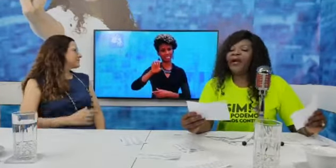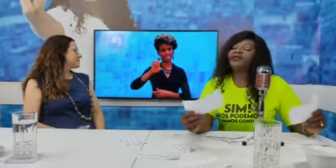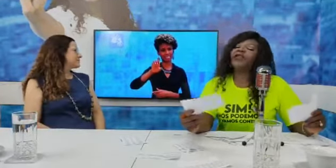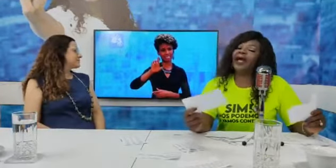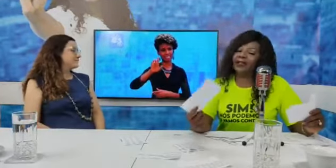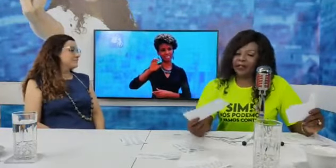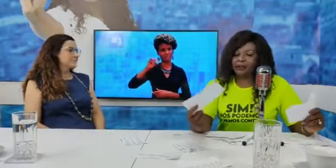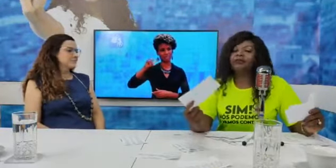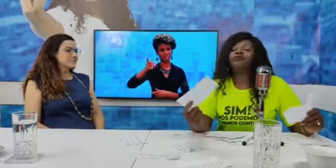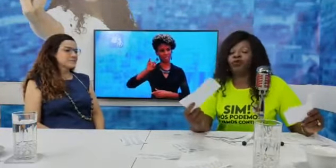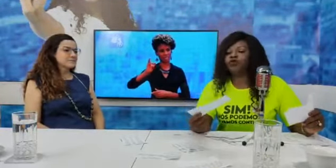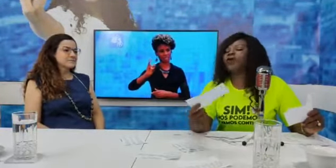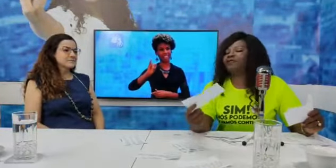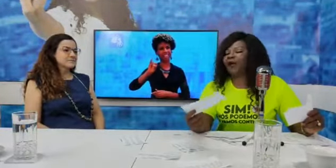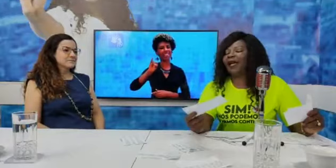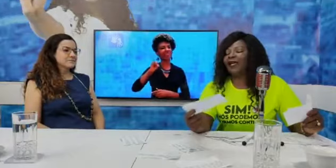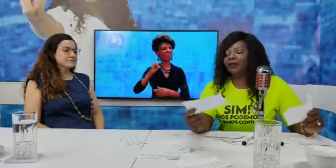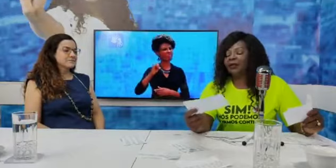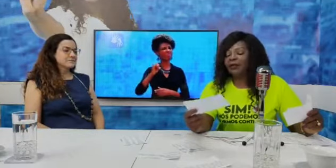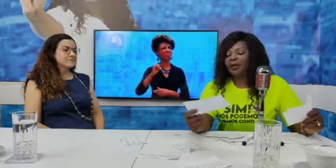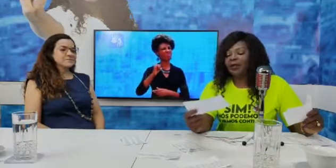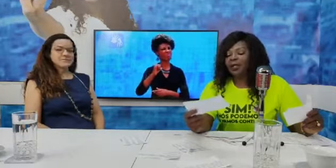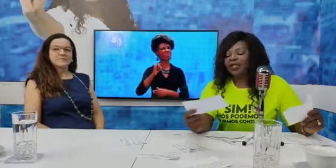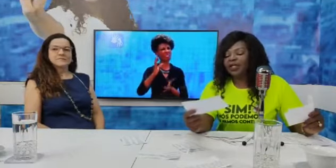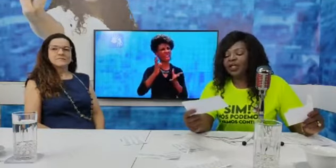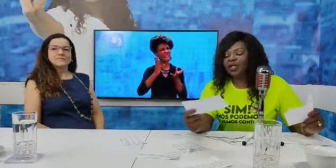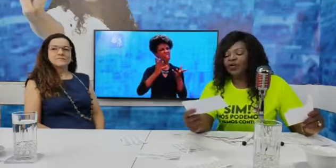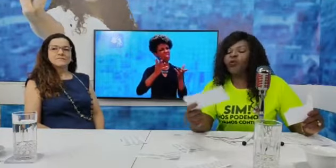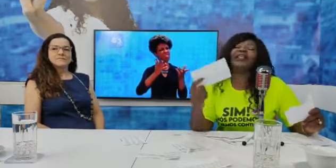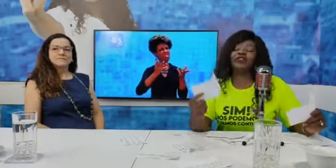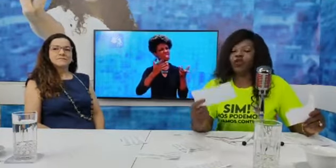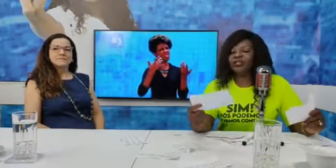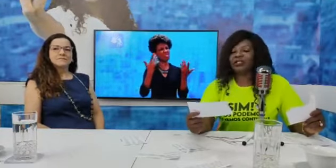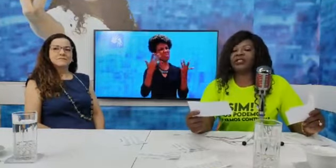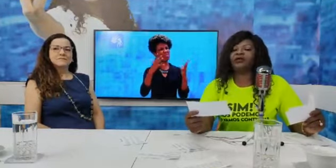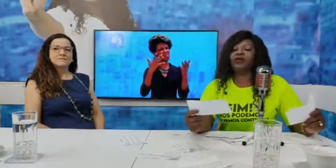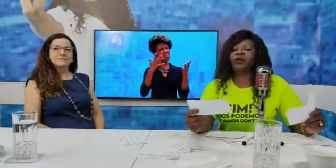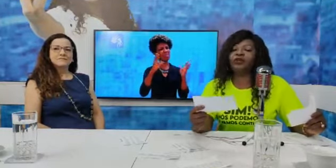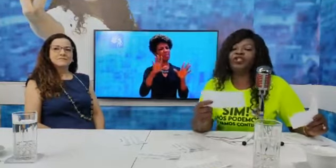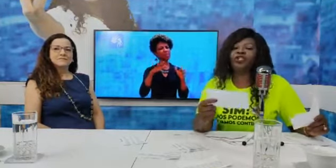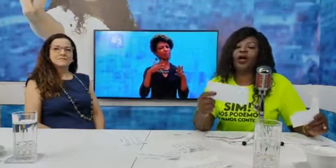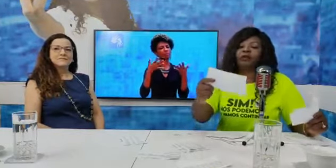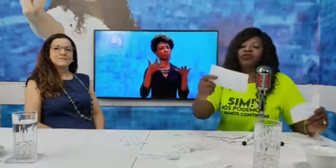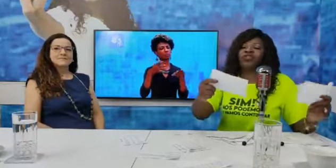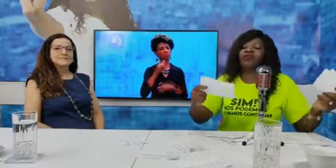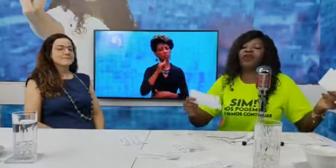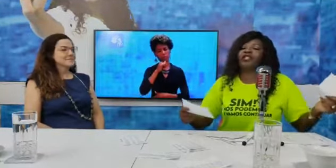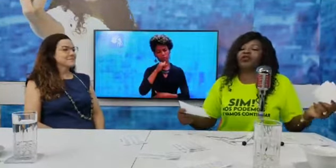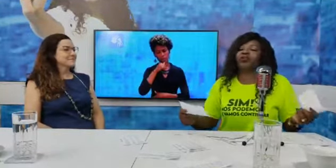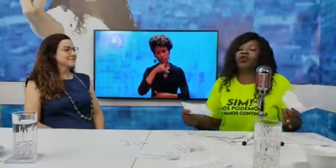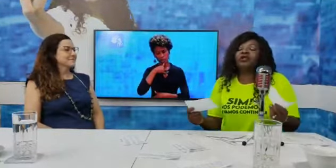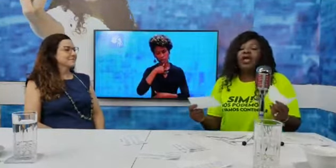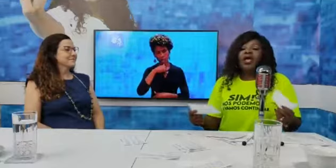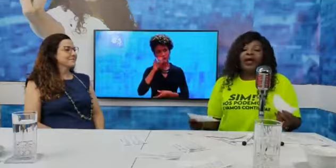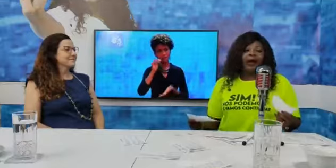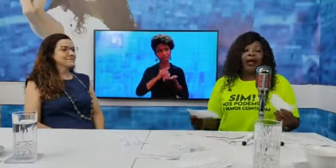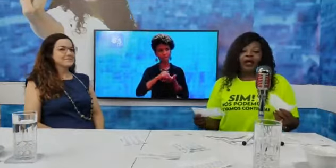fico maravilhada com sua fala. E uma das coisas que ficou triste, não, estão dizendo que falta